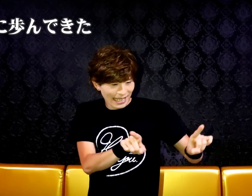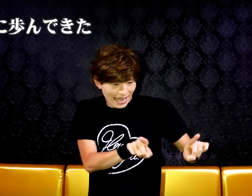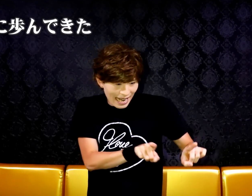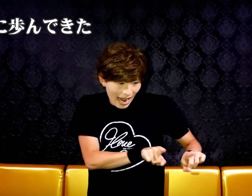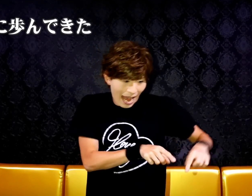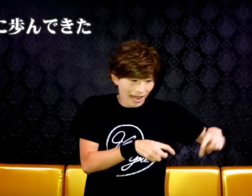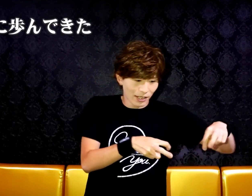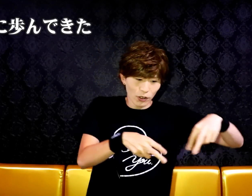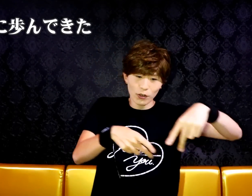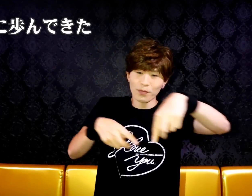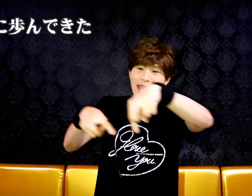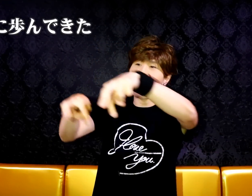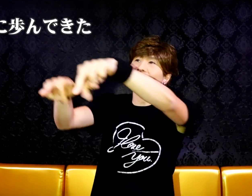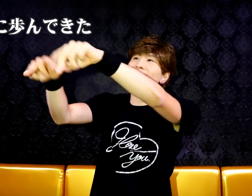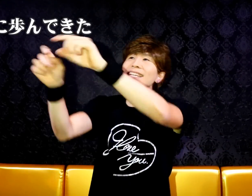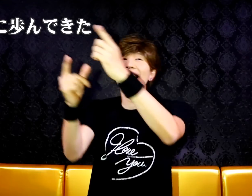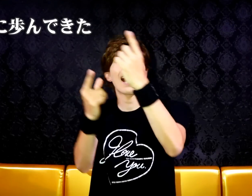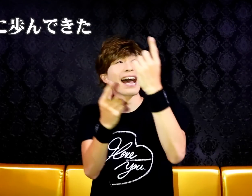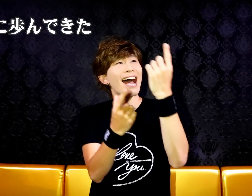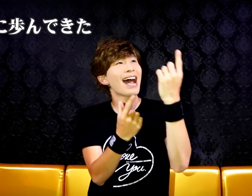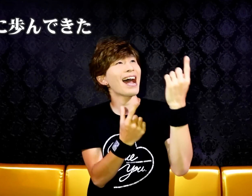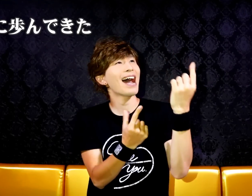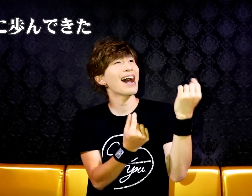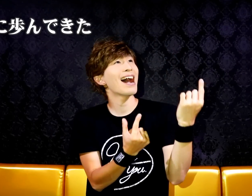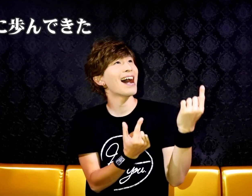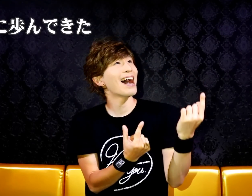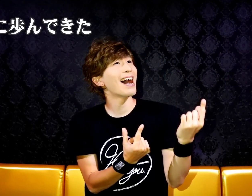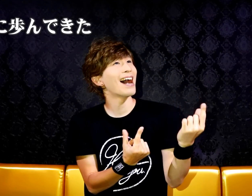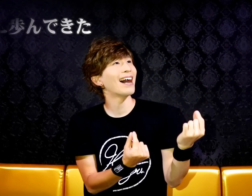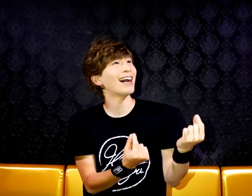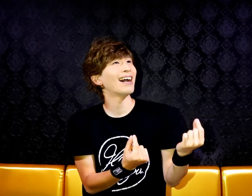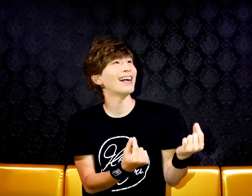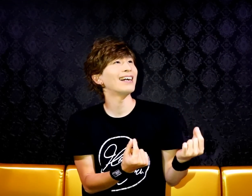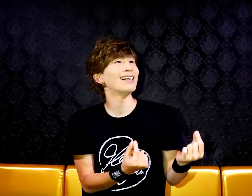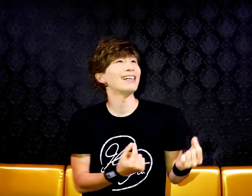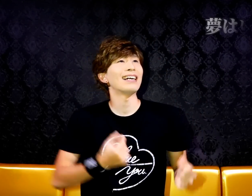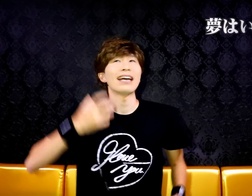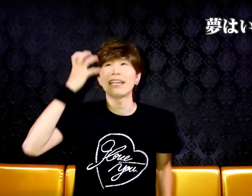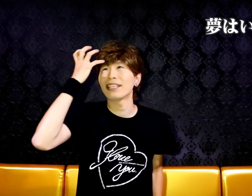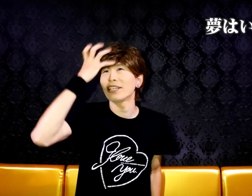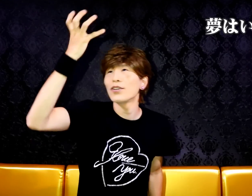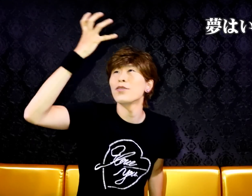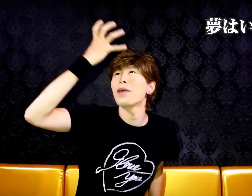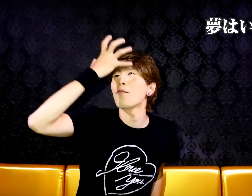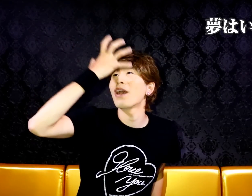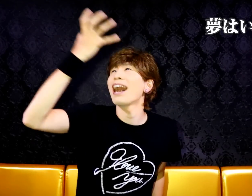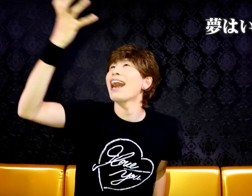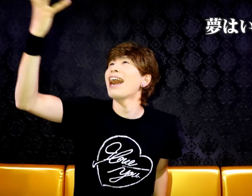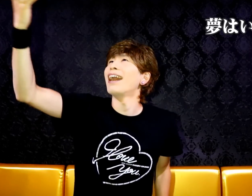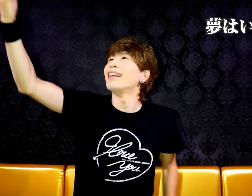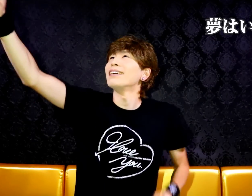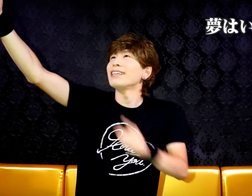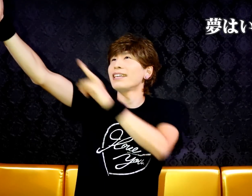に歩んできた。夢はい